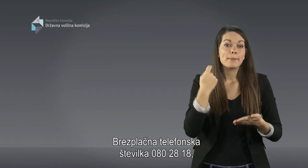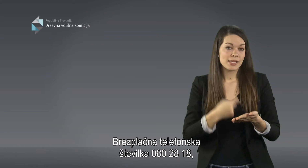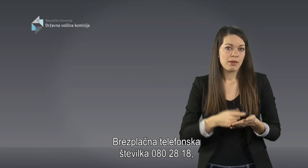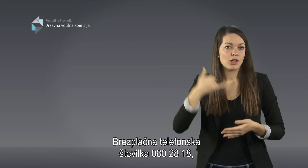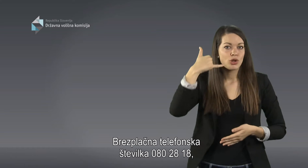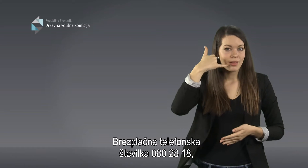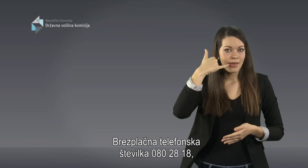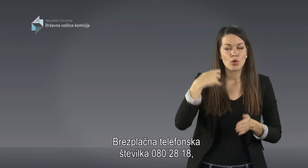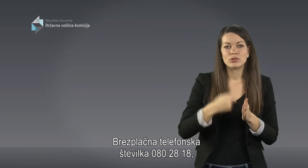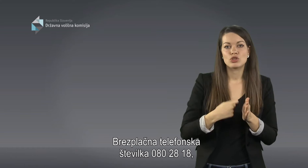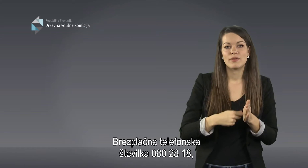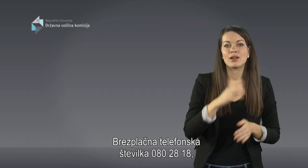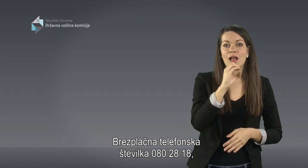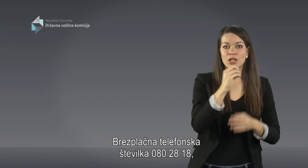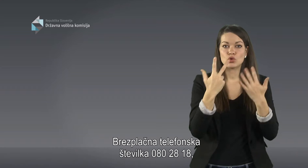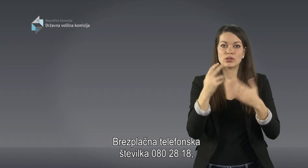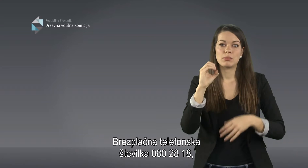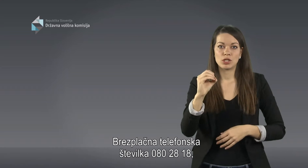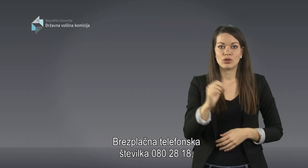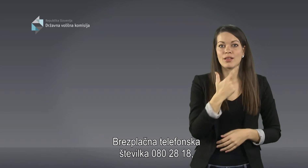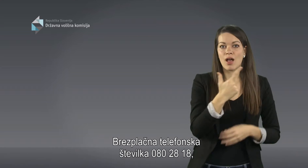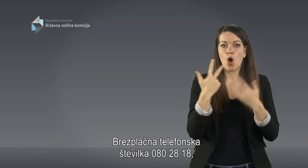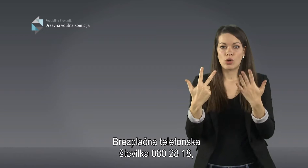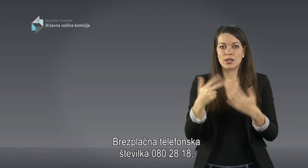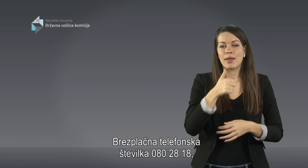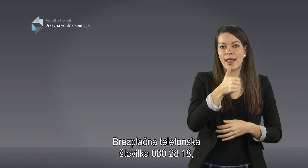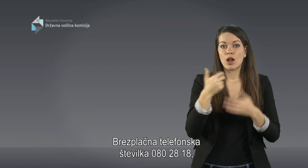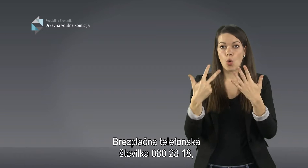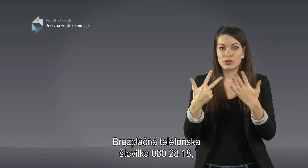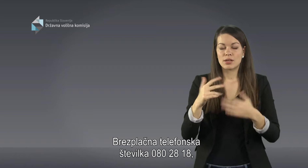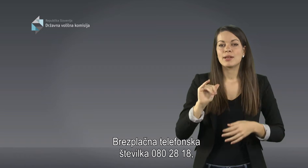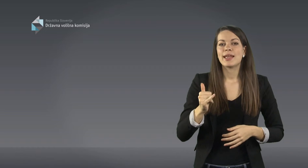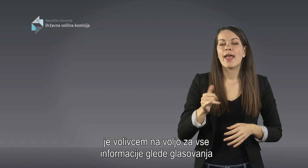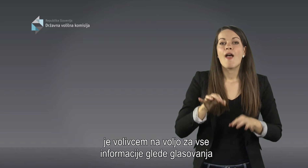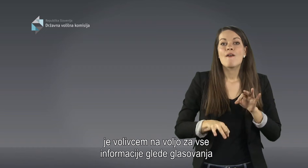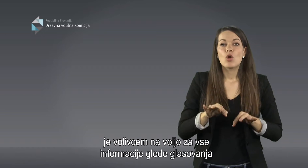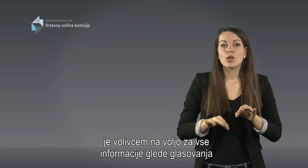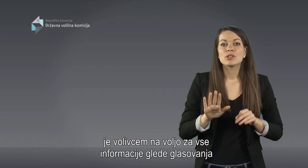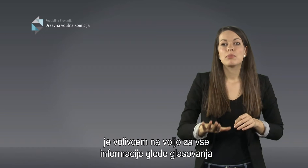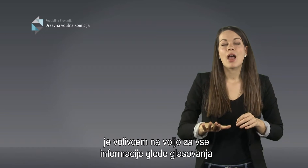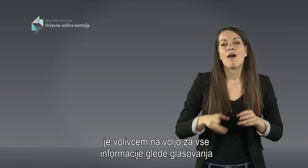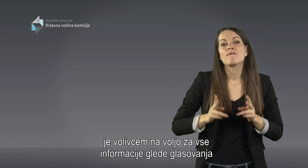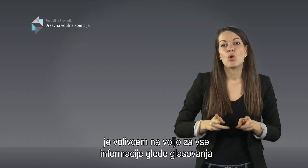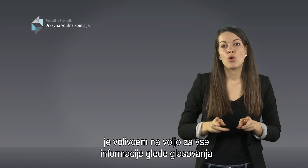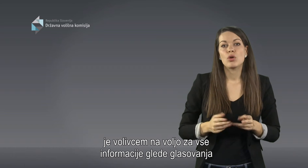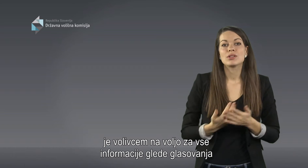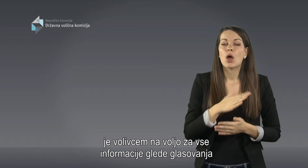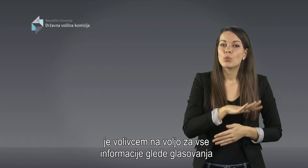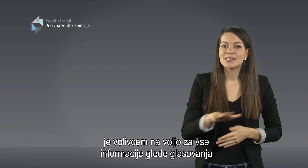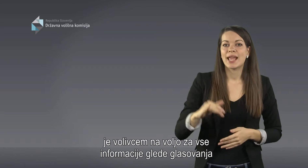Brezplačna telefonska številka 080 28 18 je volivcem na voljo za vse informacije